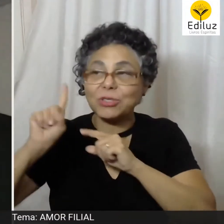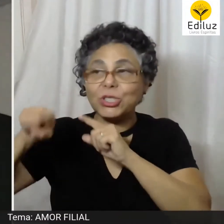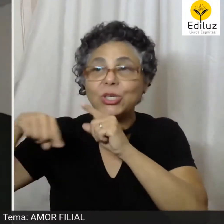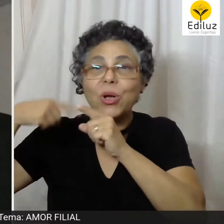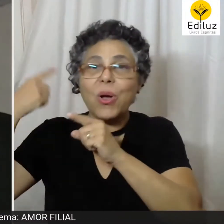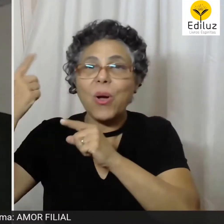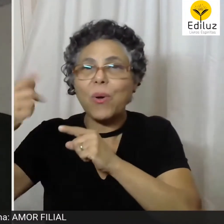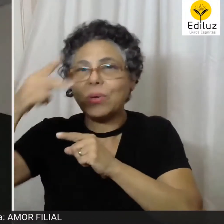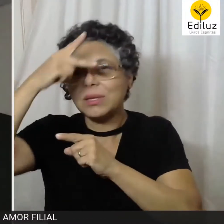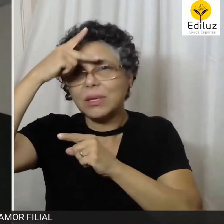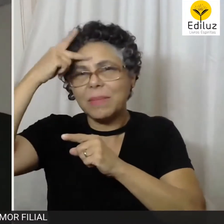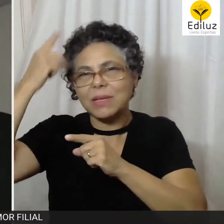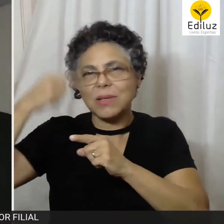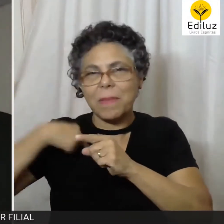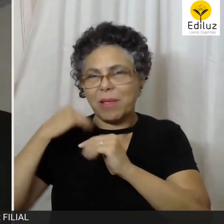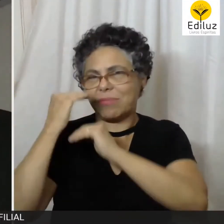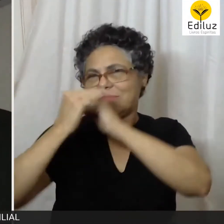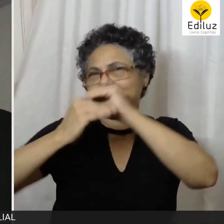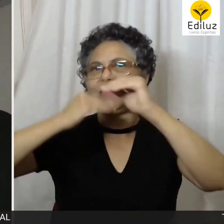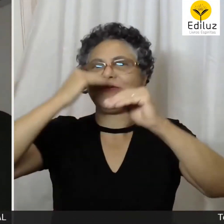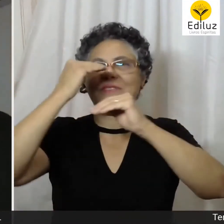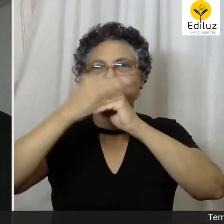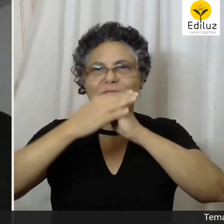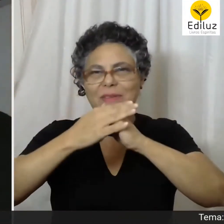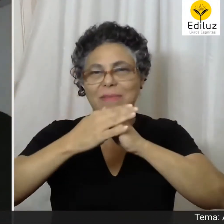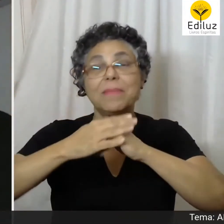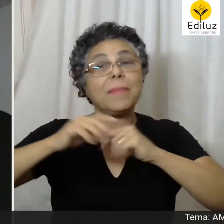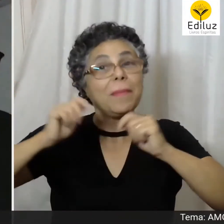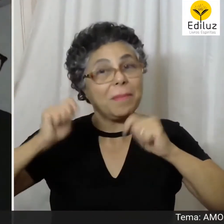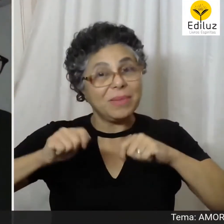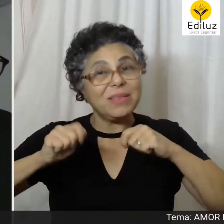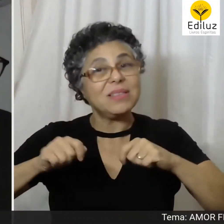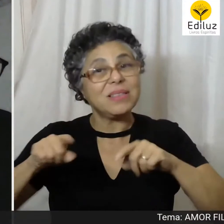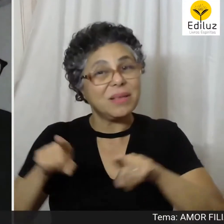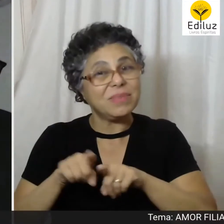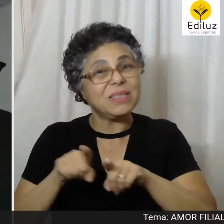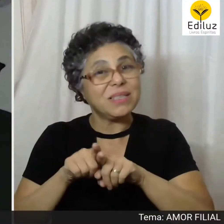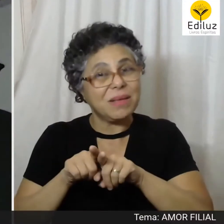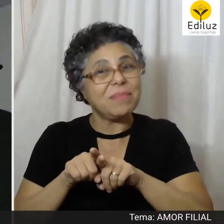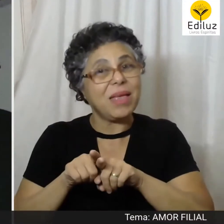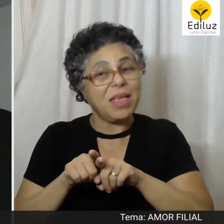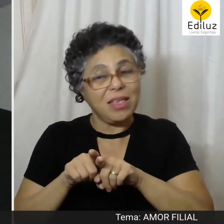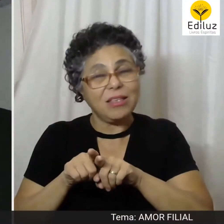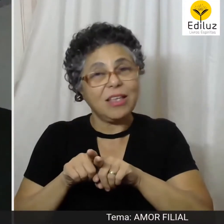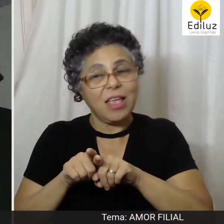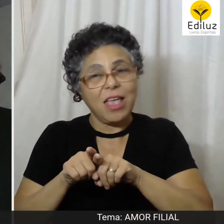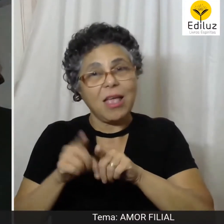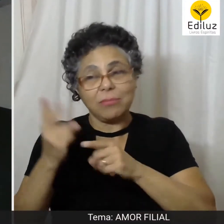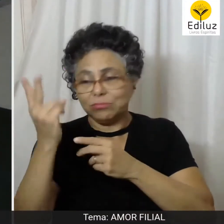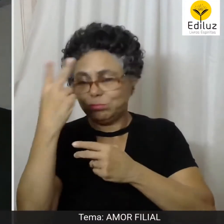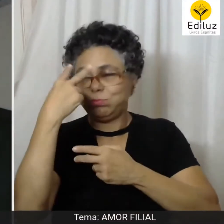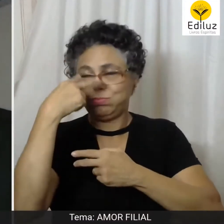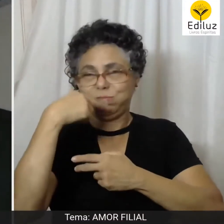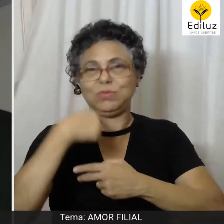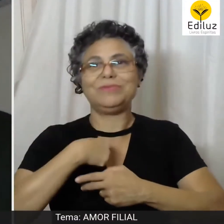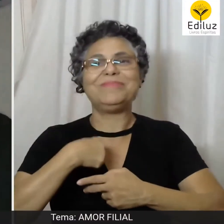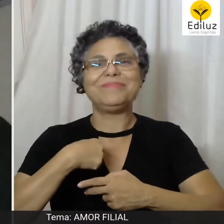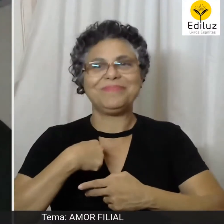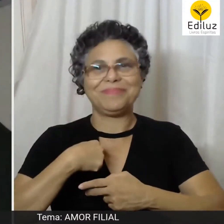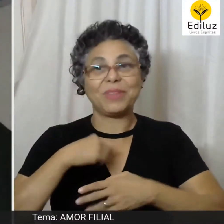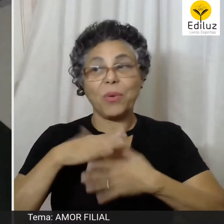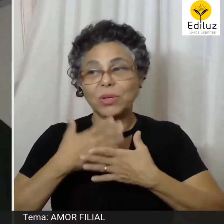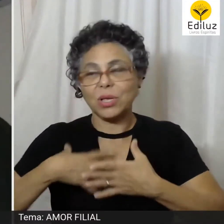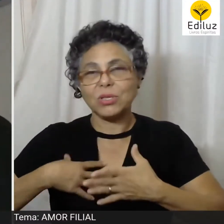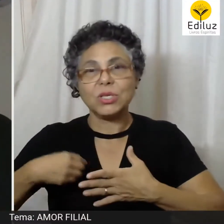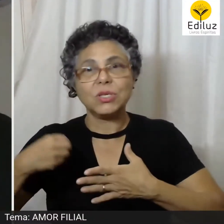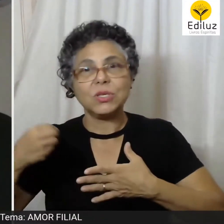nosso desenvolvimento espiritual, mas precisamos também entrar em contato com a gente. Então, quando os nossos filhos estiverem